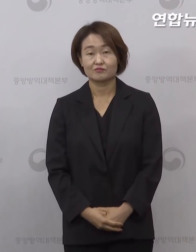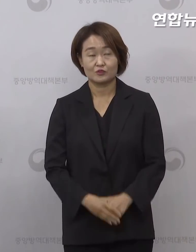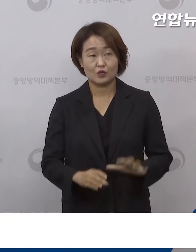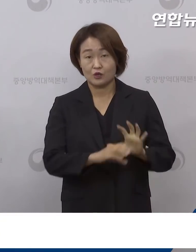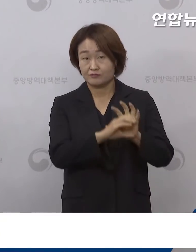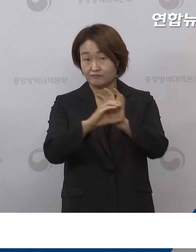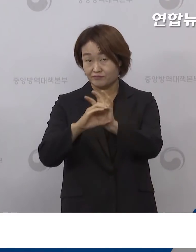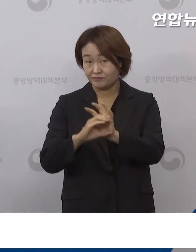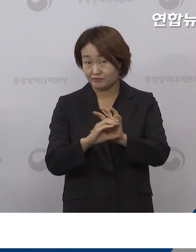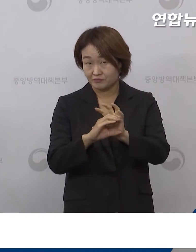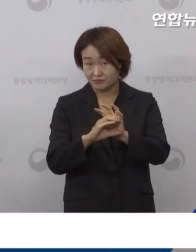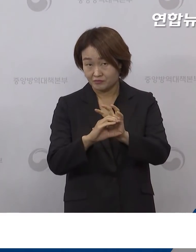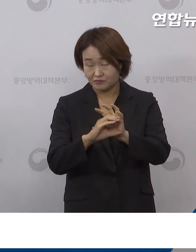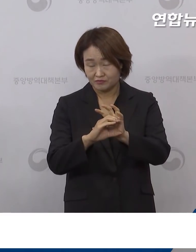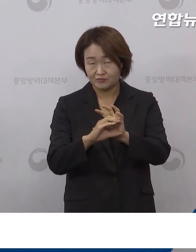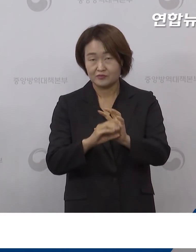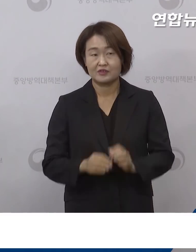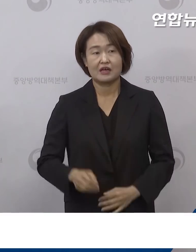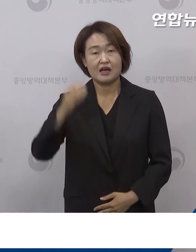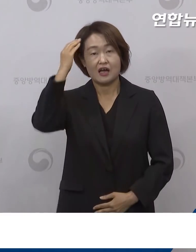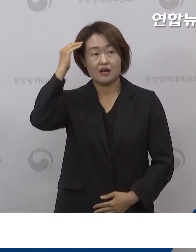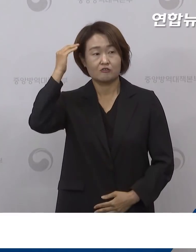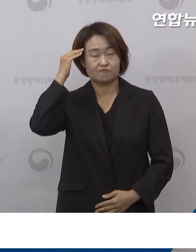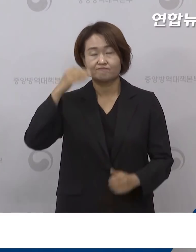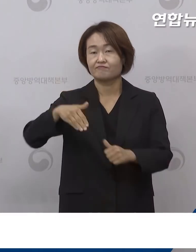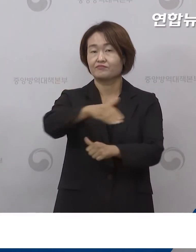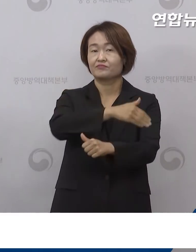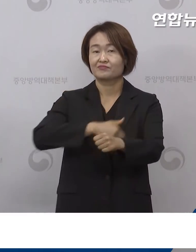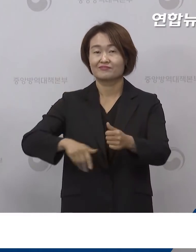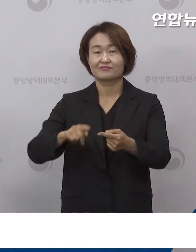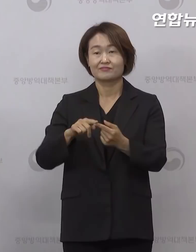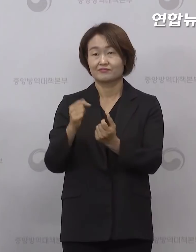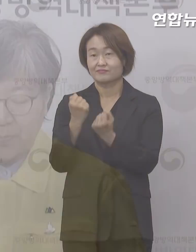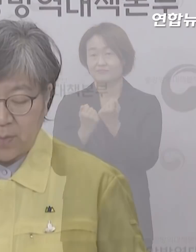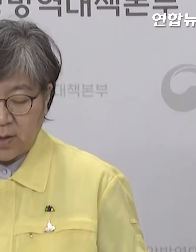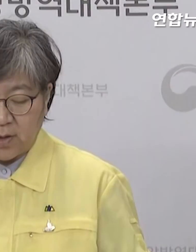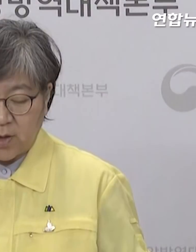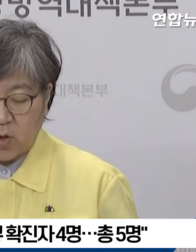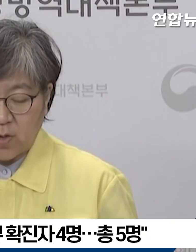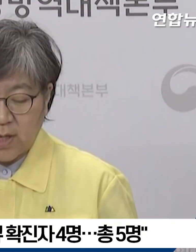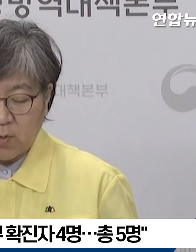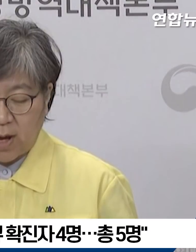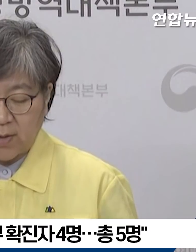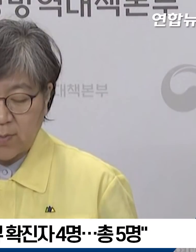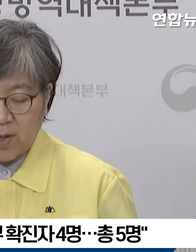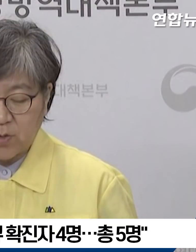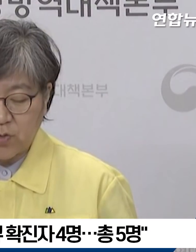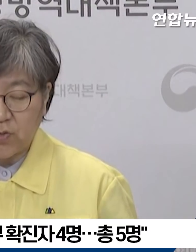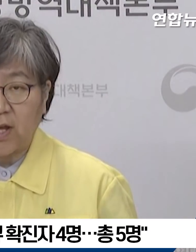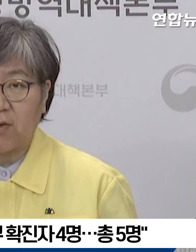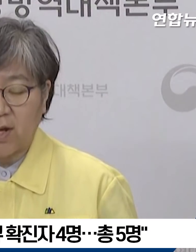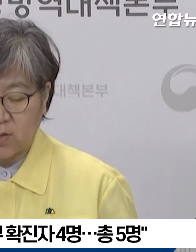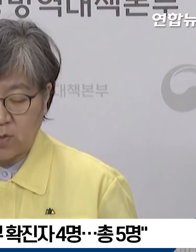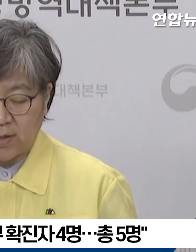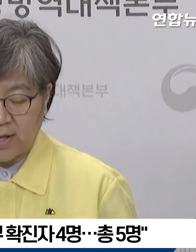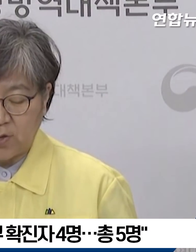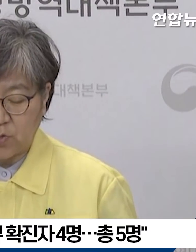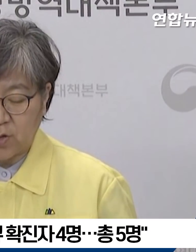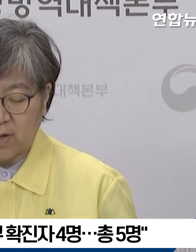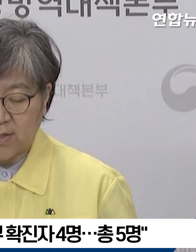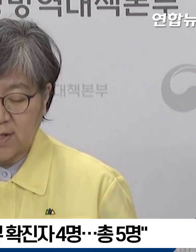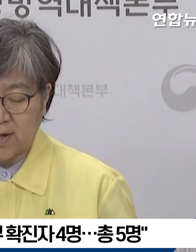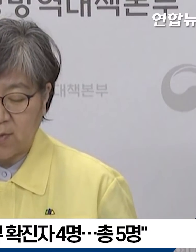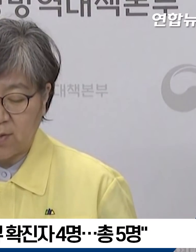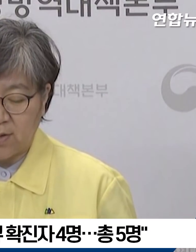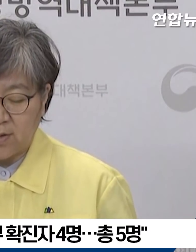코로나 바이러스 감염증 19 국내 발생 현황을 말씀드리겠습니다. 경기 광명 수내과